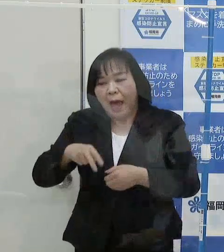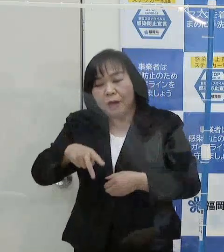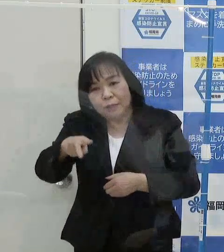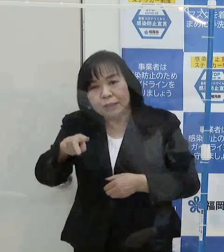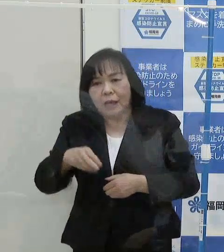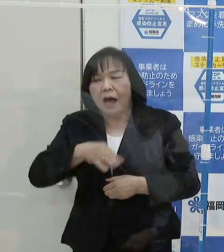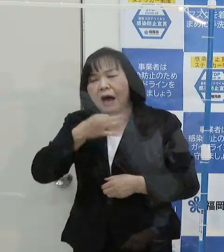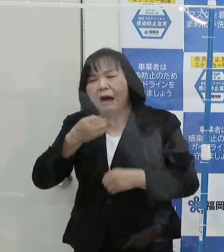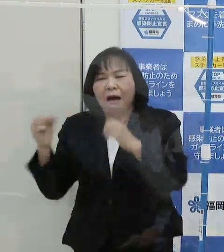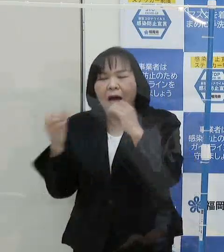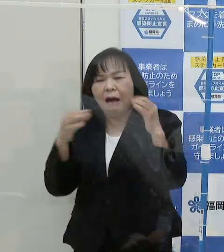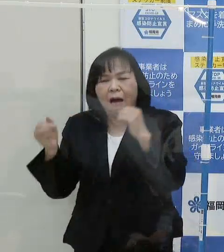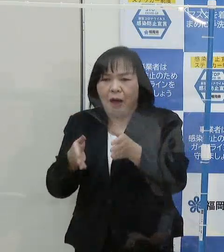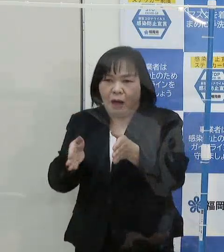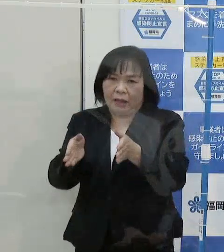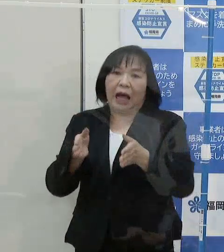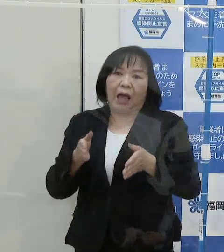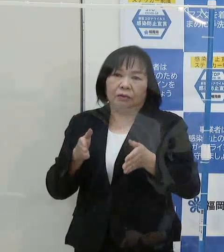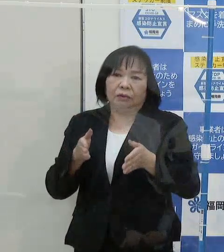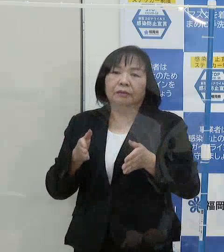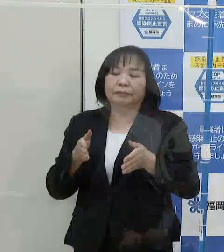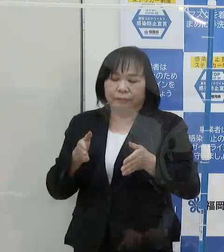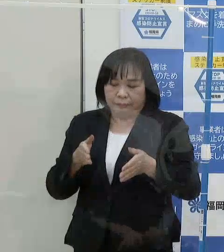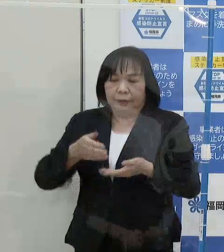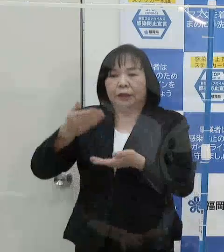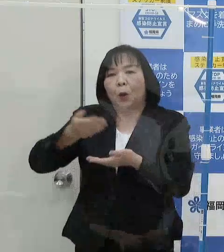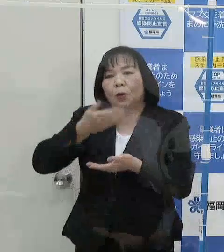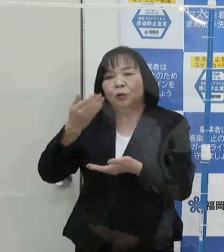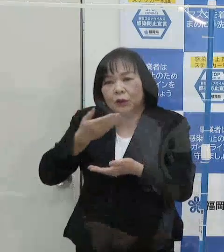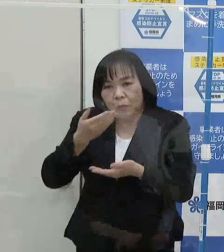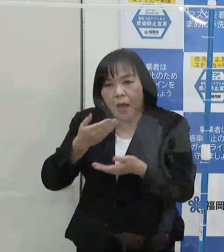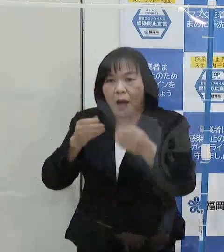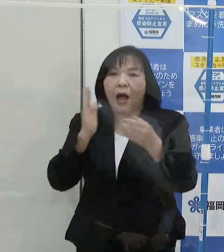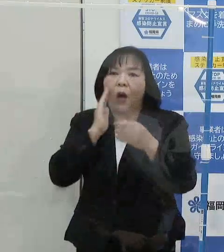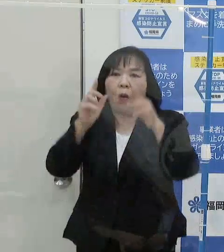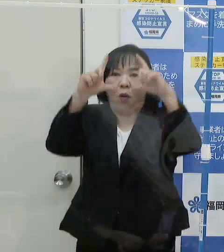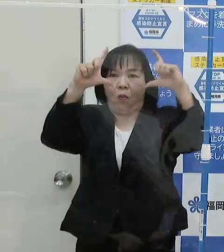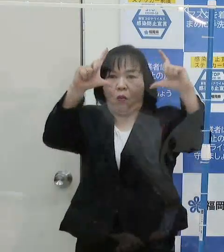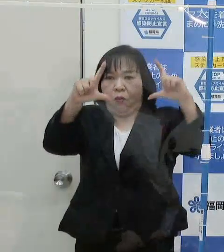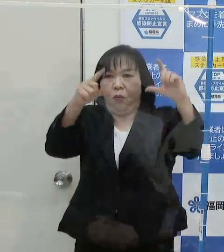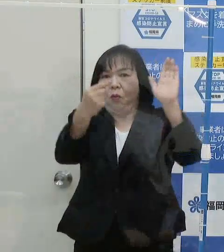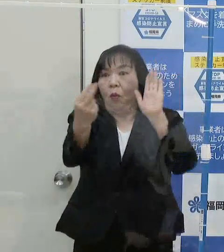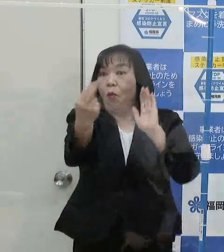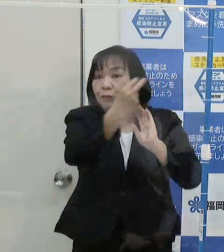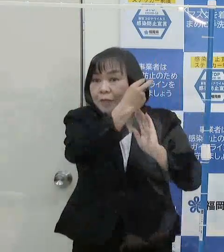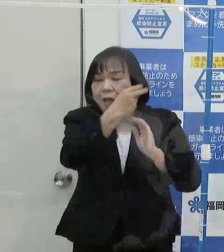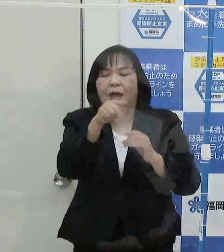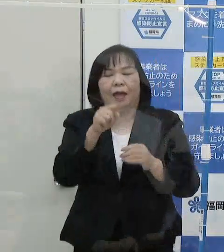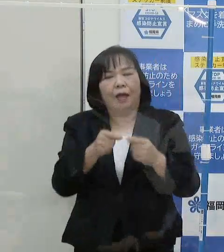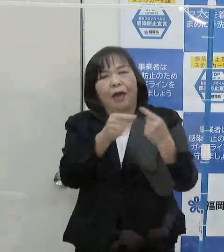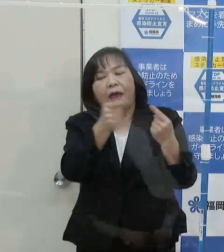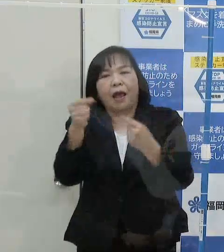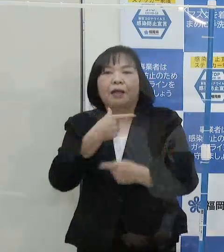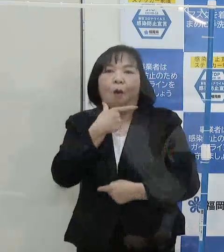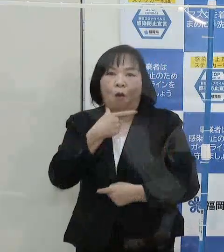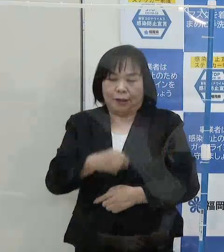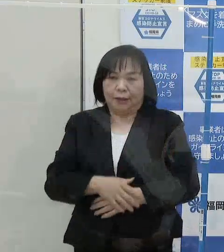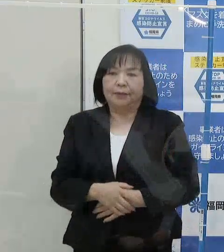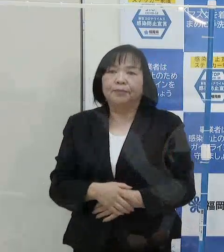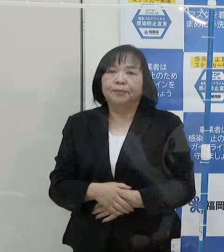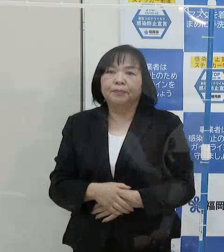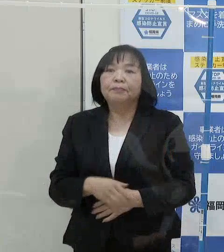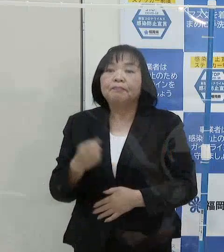ただきたい、会食は感染防止ステッカーが貼ってあるお店でそれを行っていただきたい、